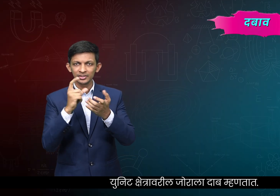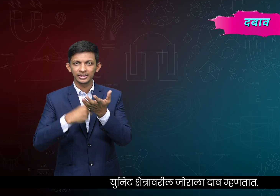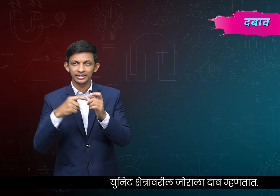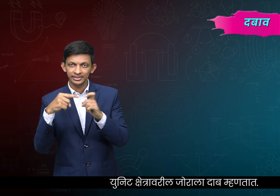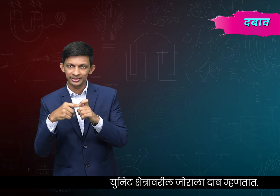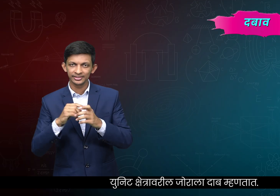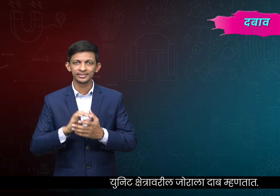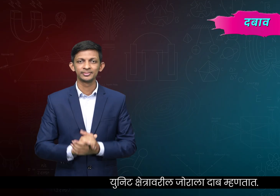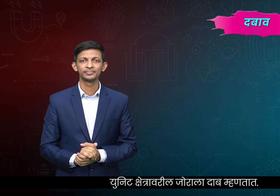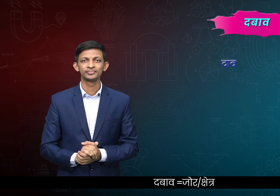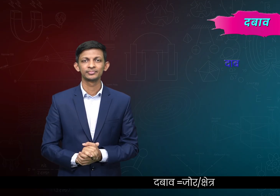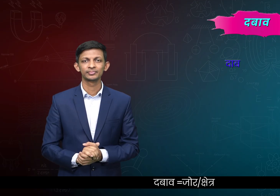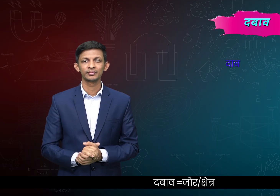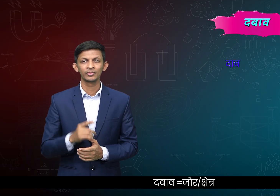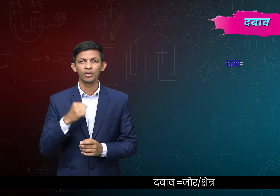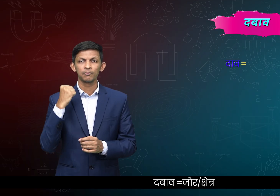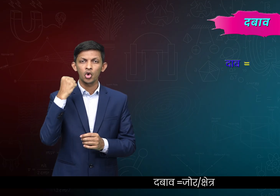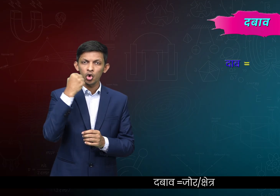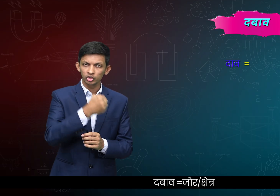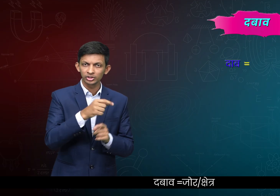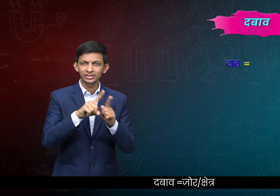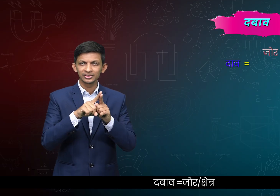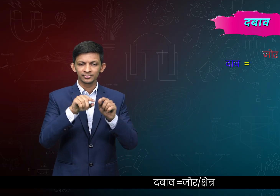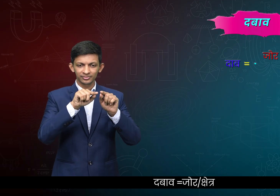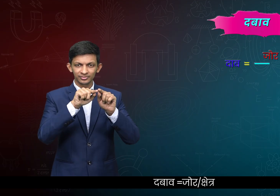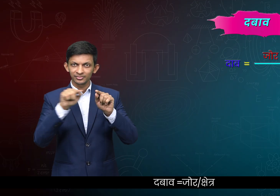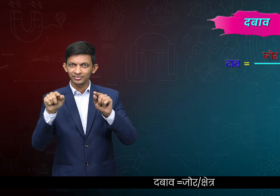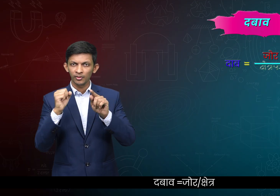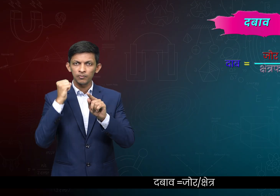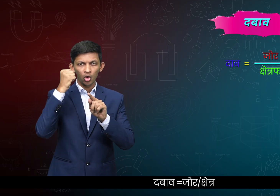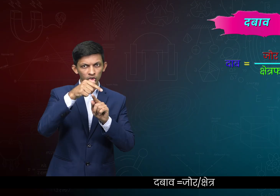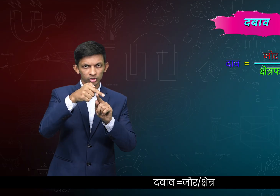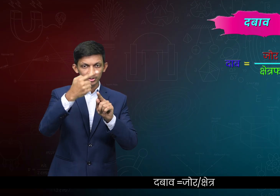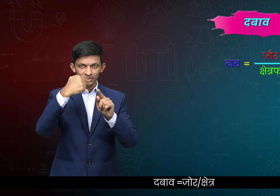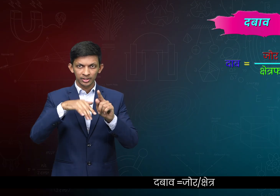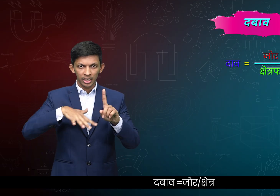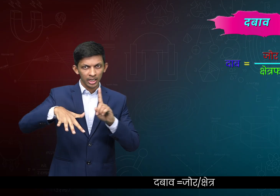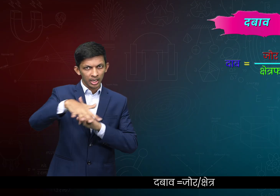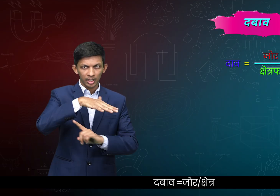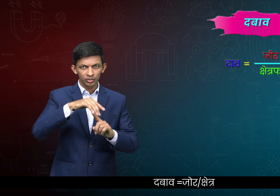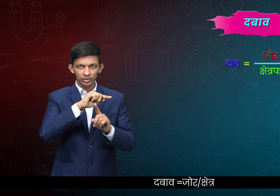दबाव. जोर क्षेत्र